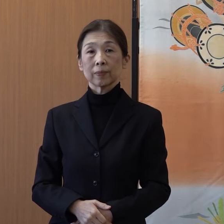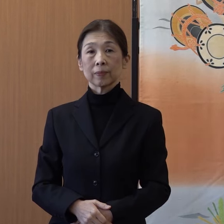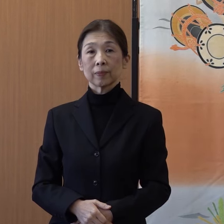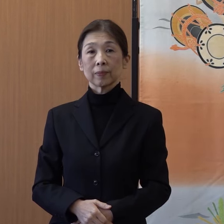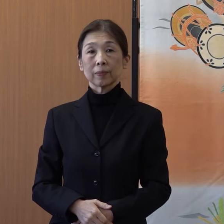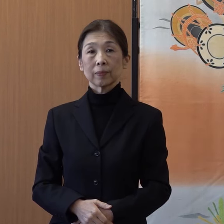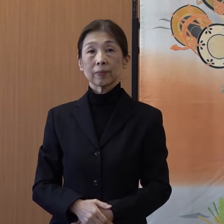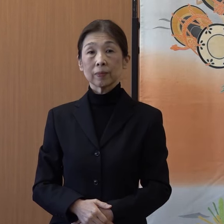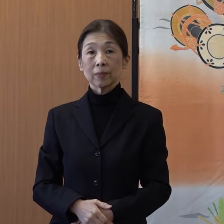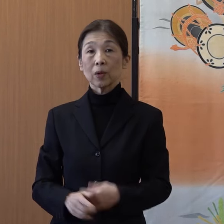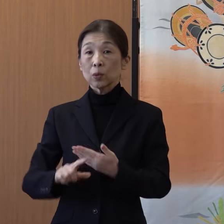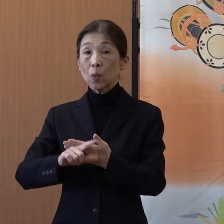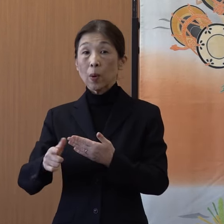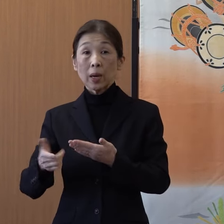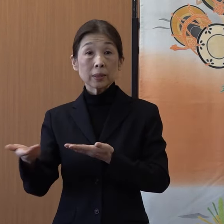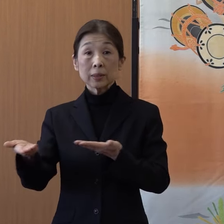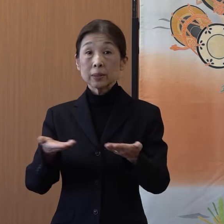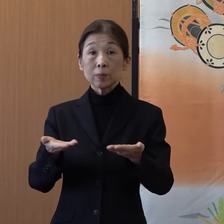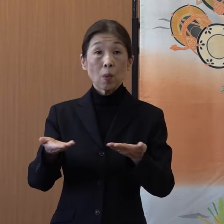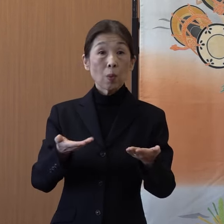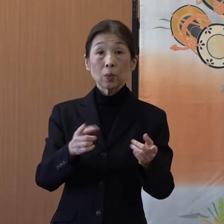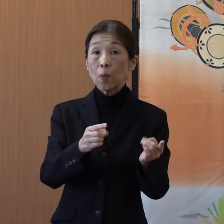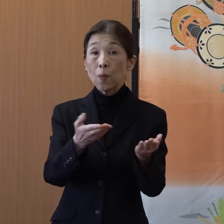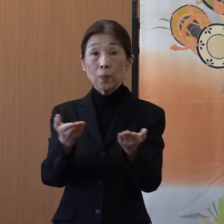その他ご質問ございますでしょうか。